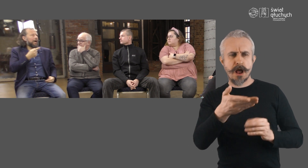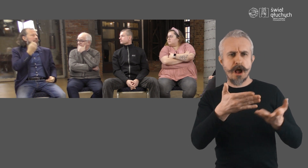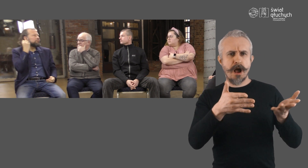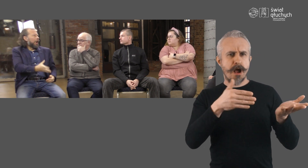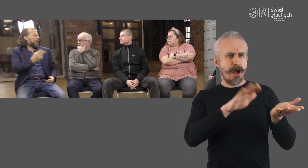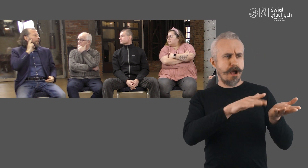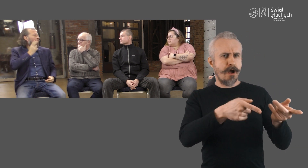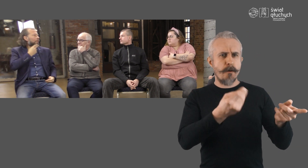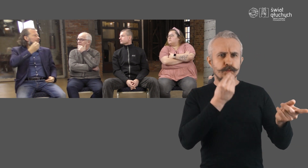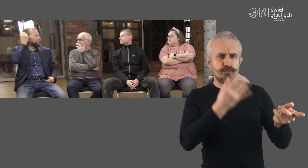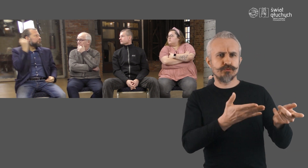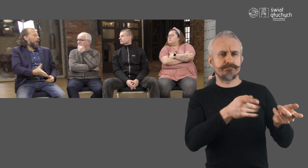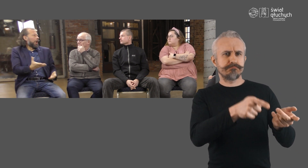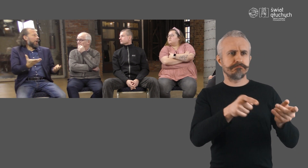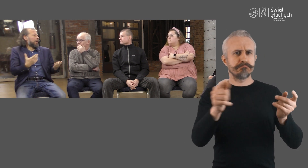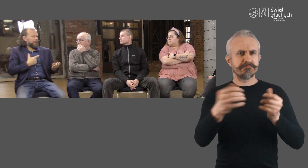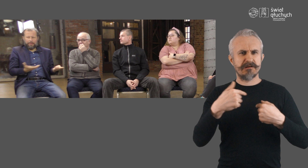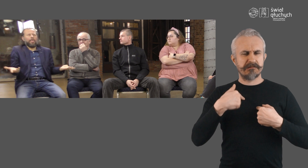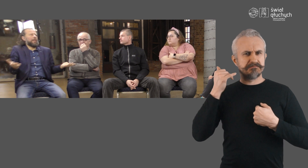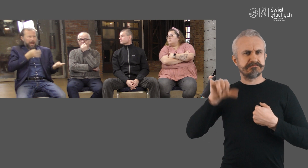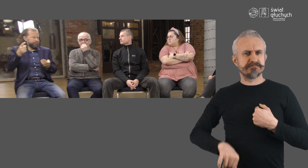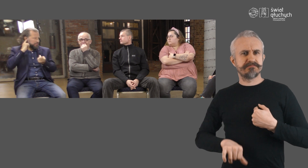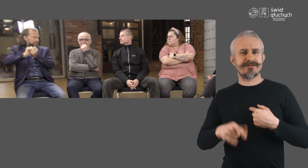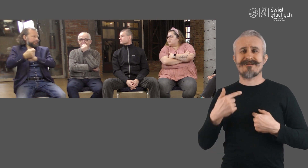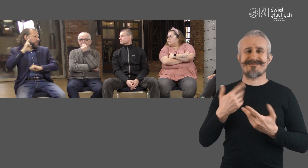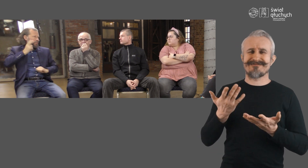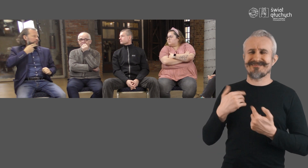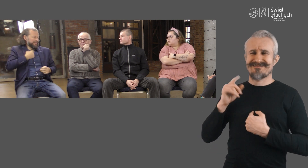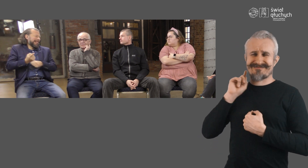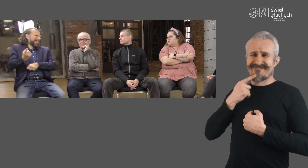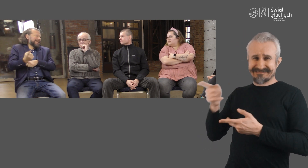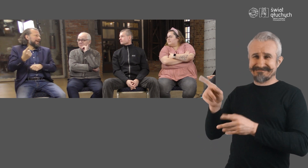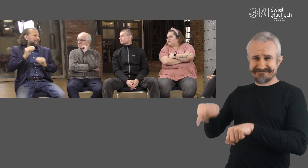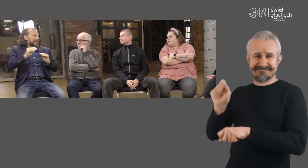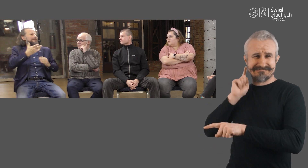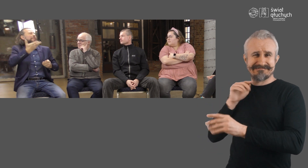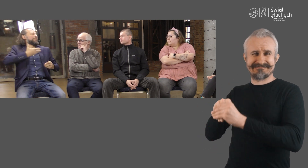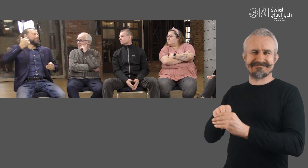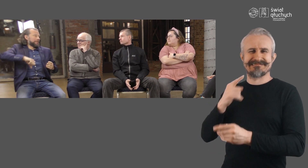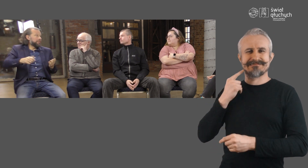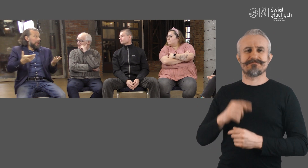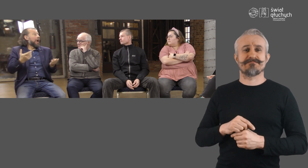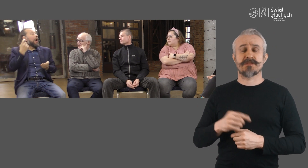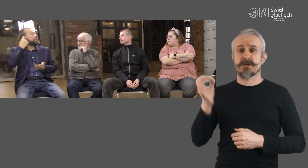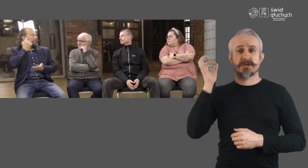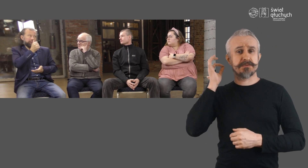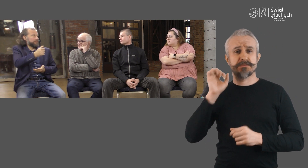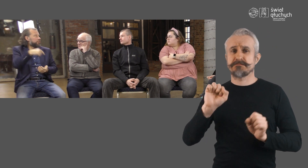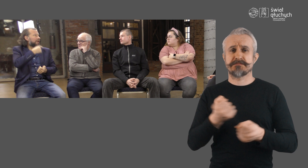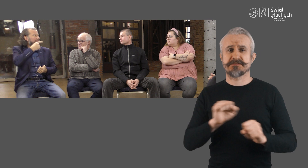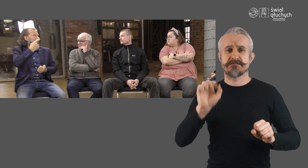z głuchymi z innych państw. No i słyszący gdzieś tam do mnie podchodzą, jak to jest możliwe. Ja mówię, no to lepiej bądź